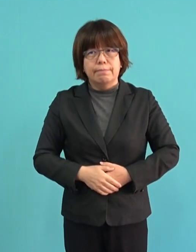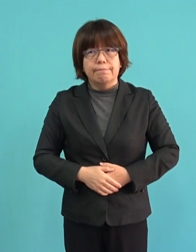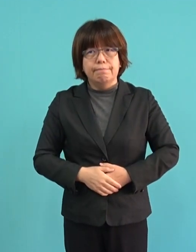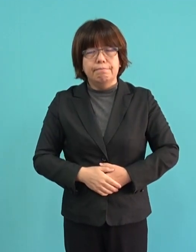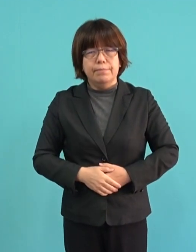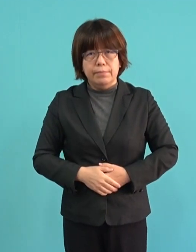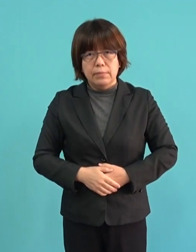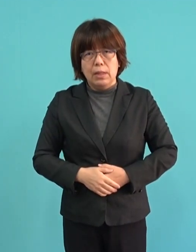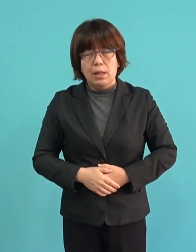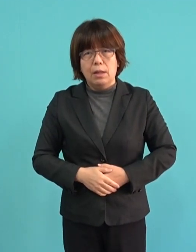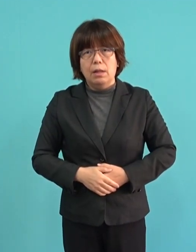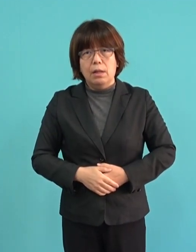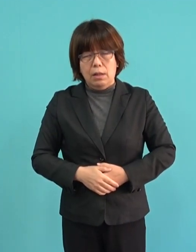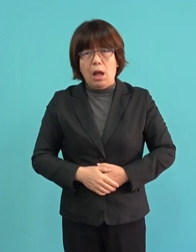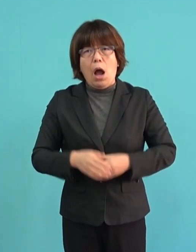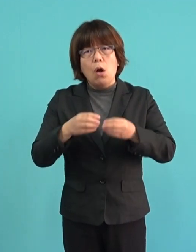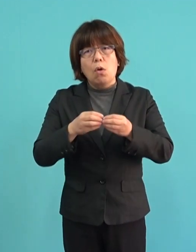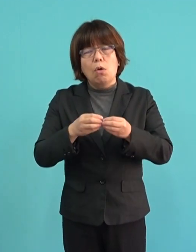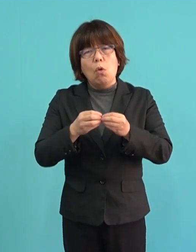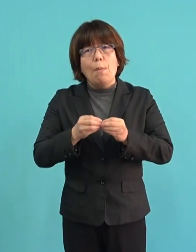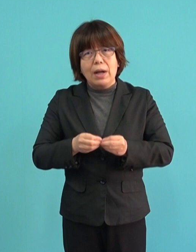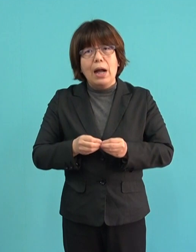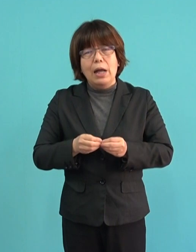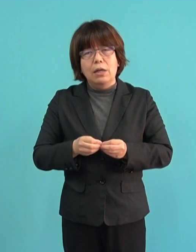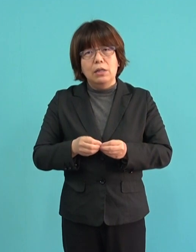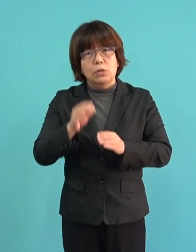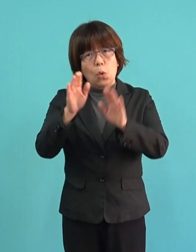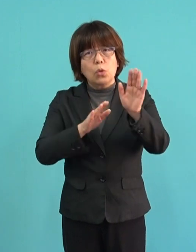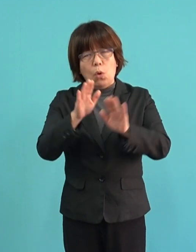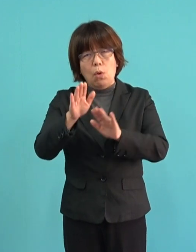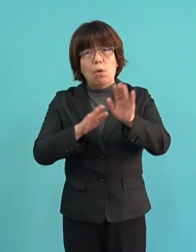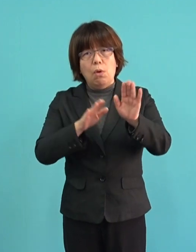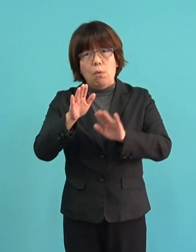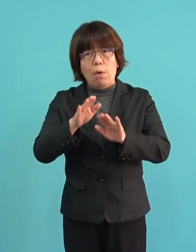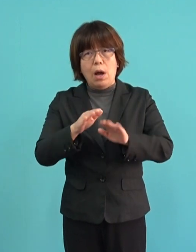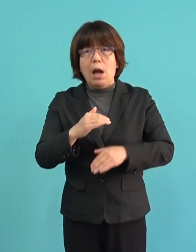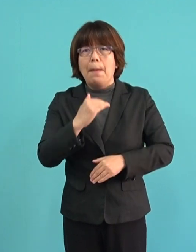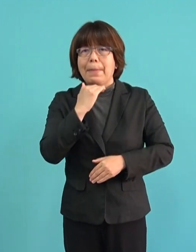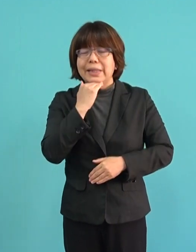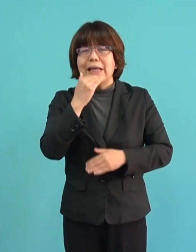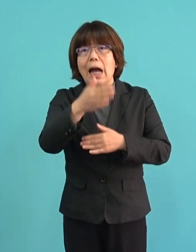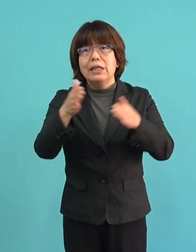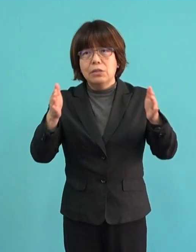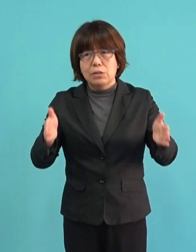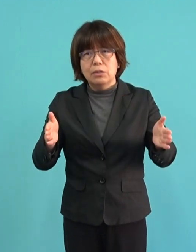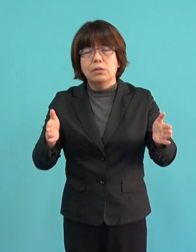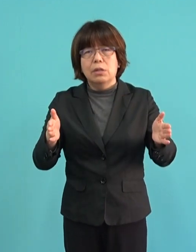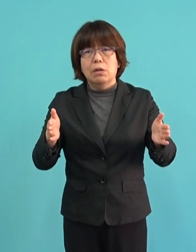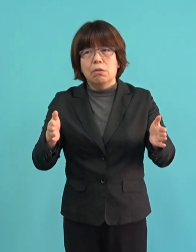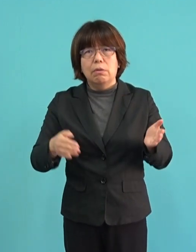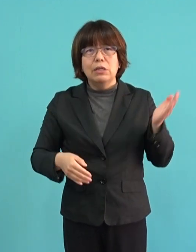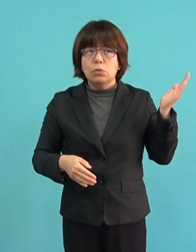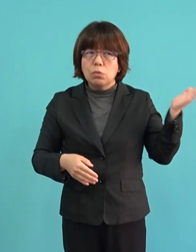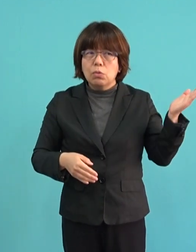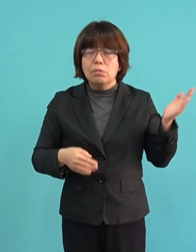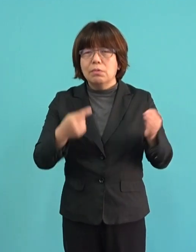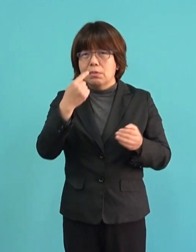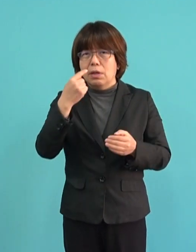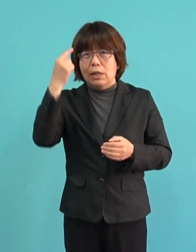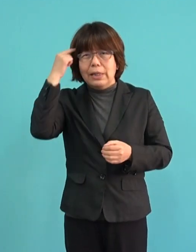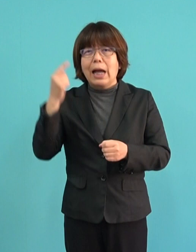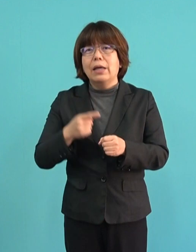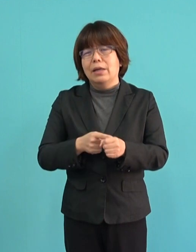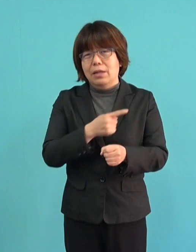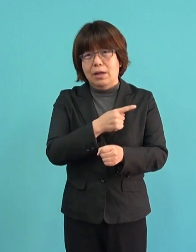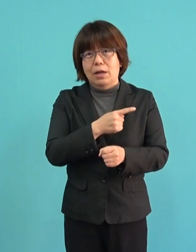でまああの実際のですねちょっと細かい利用状況になりますけども待合室についてはですねこれはちょっと意外だったんですが